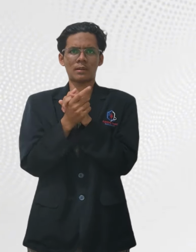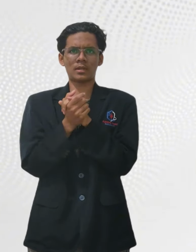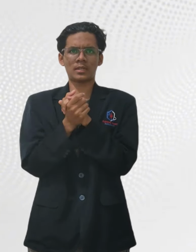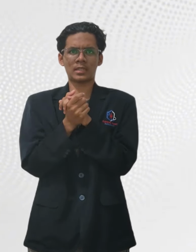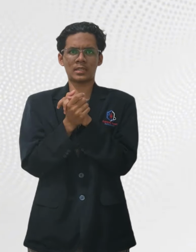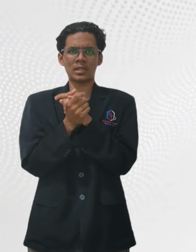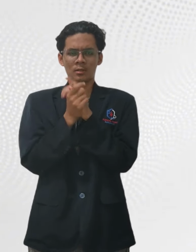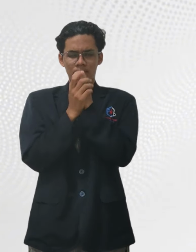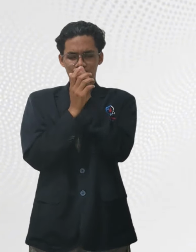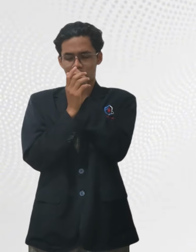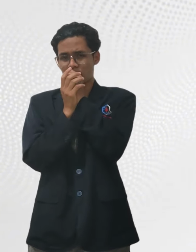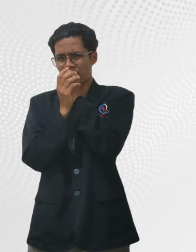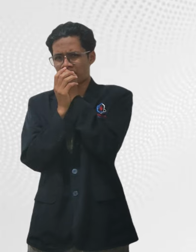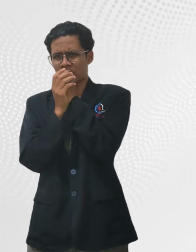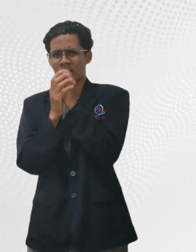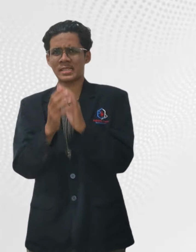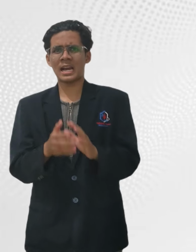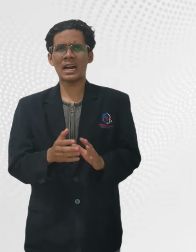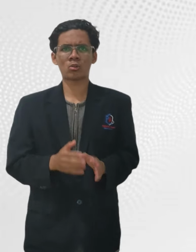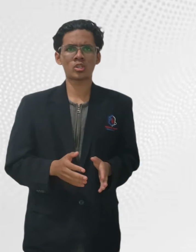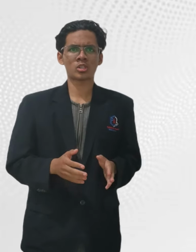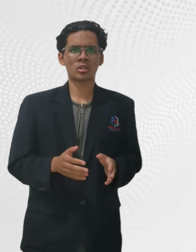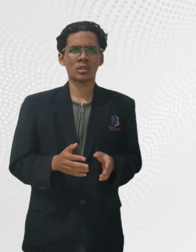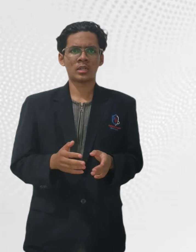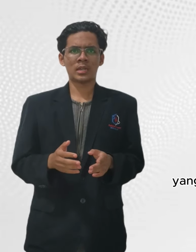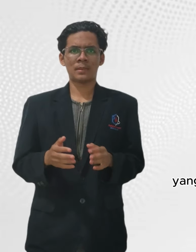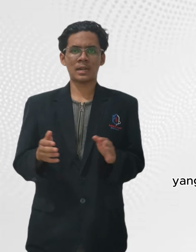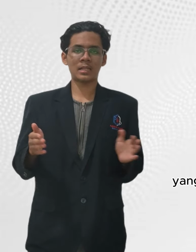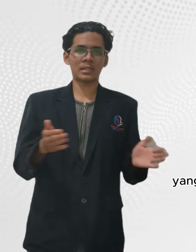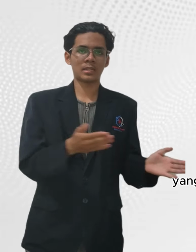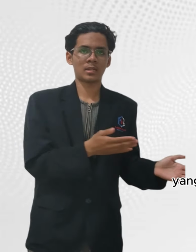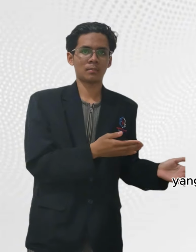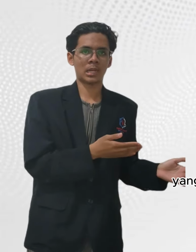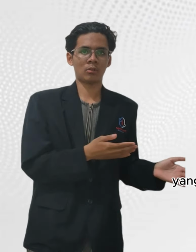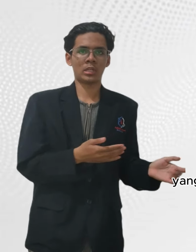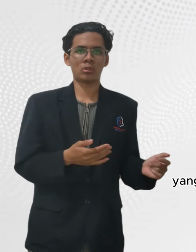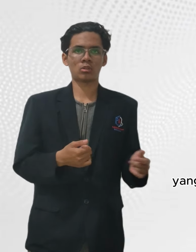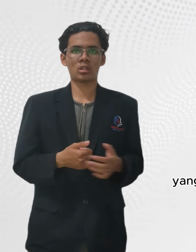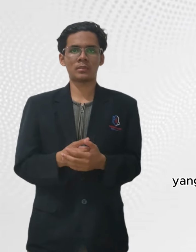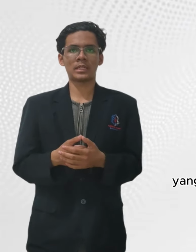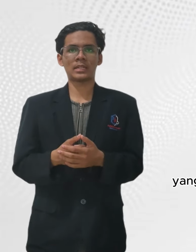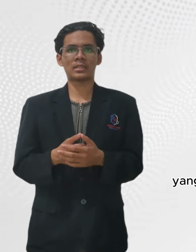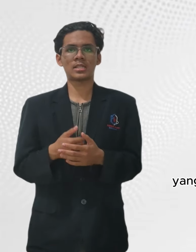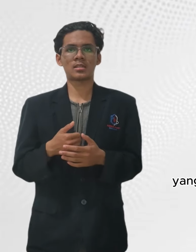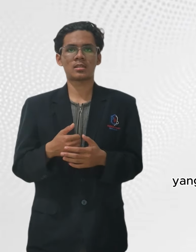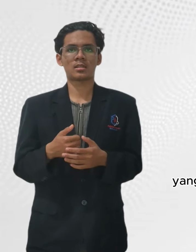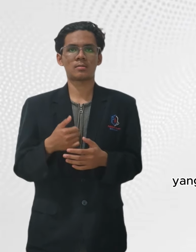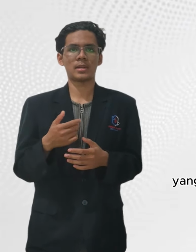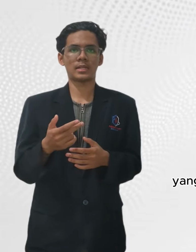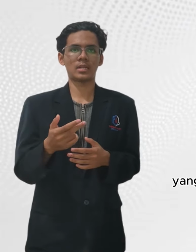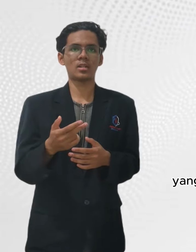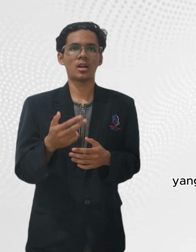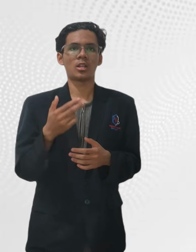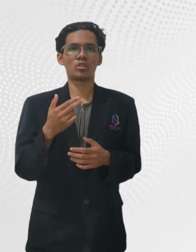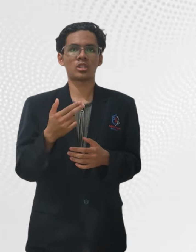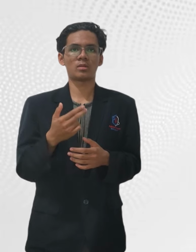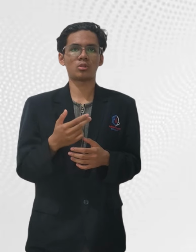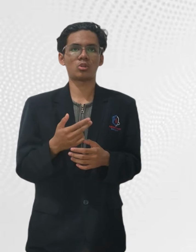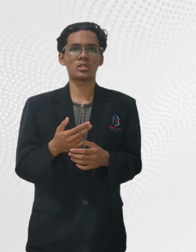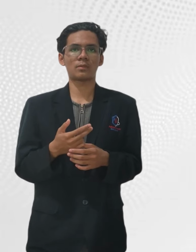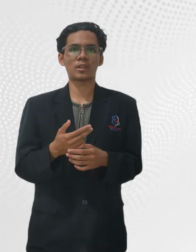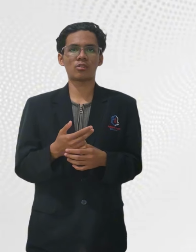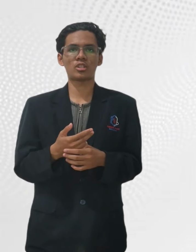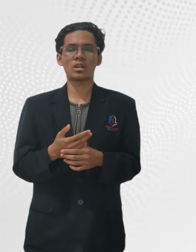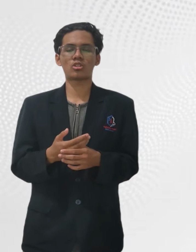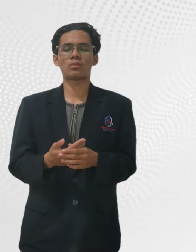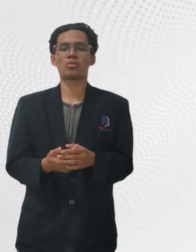induktor bertambah ketika frekuensi arus yang mengalir melalui induktor meningkat dan sebaliknya, instansi